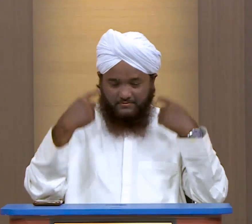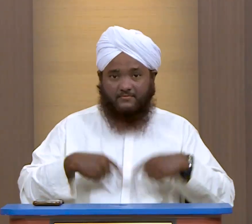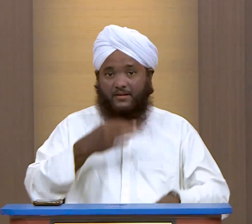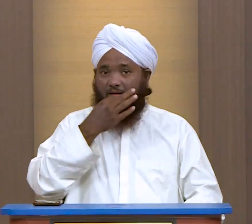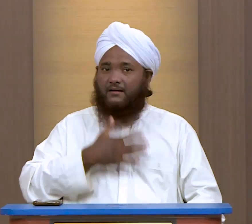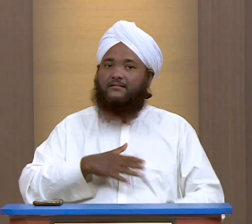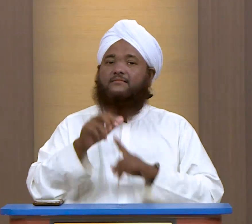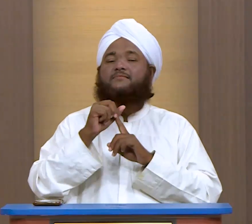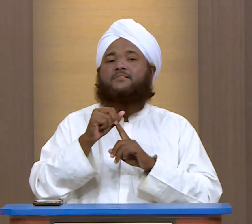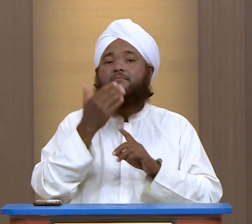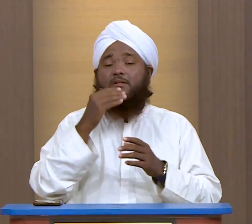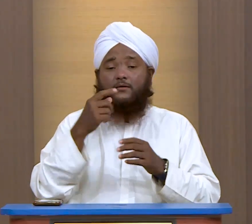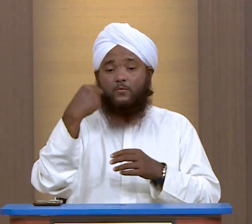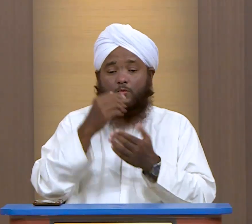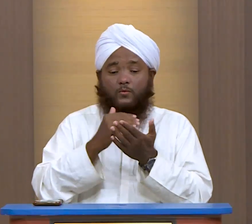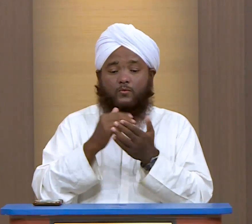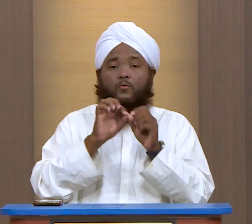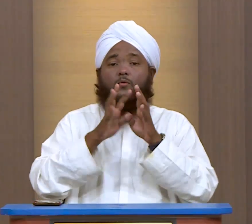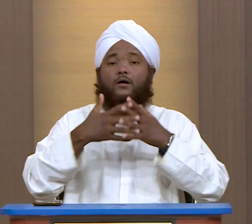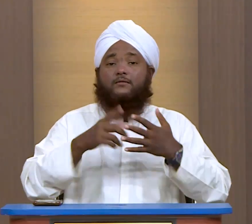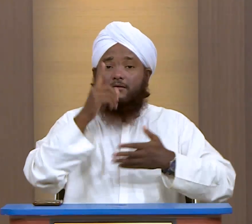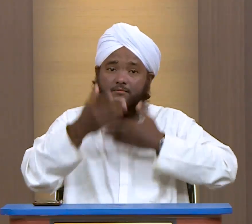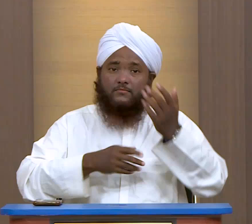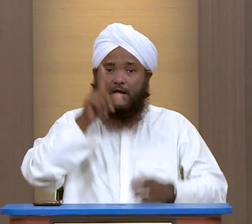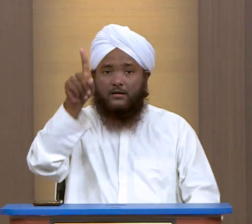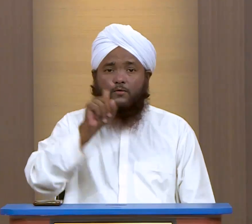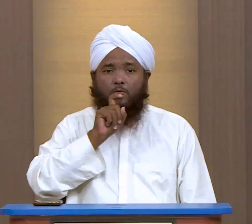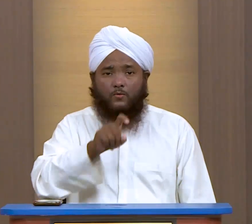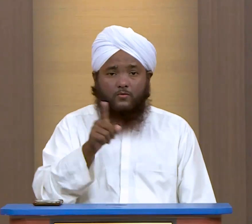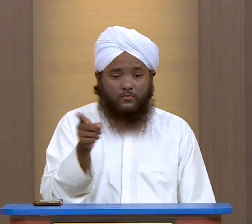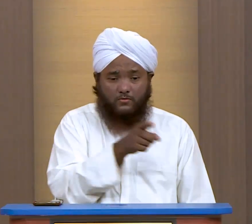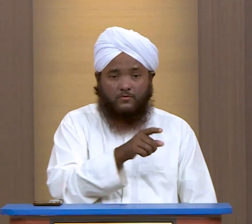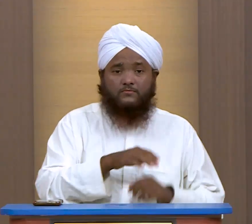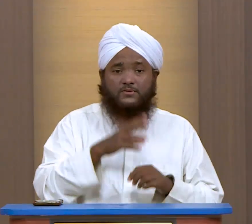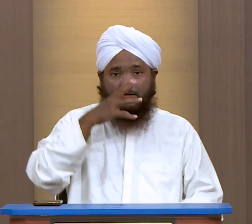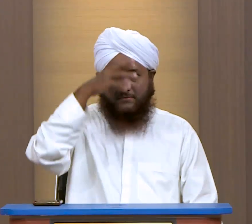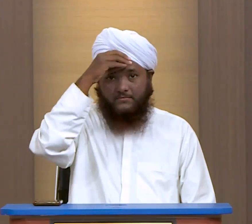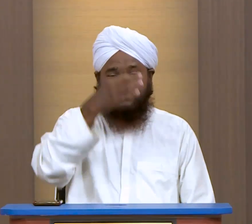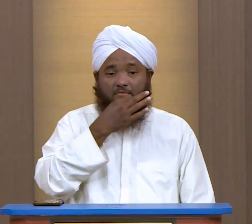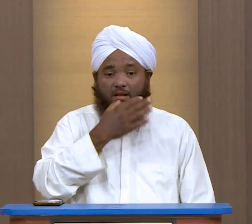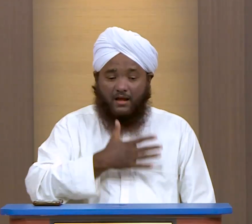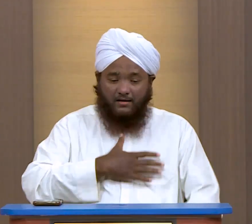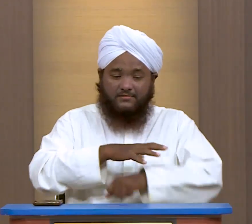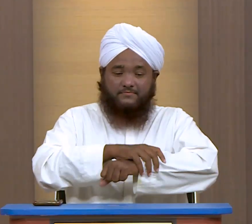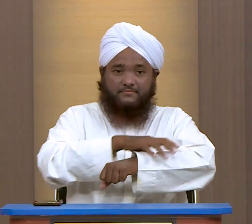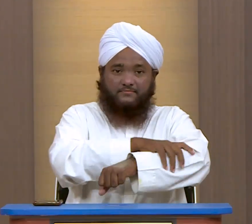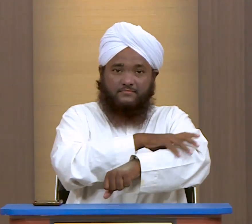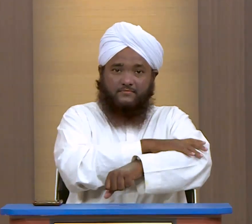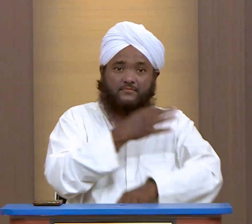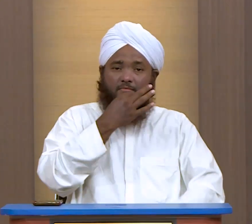معنی یہ ہے، تمہارے رب نے حکم فرمایا کہ تم اپنے والدین کے ساتھ انتہائی اچھے طریقے سے نیک